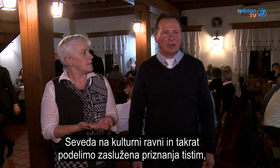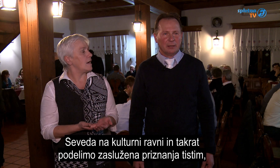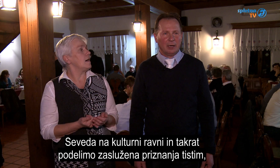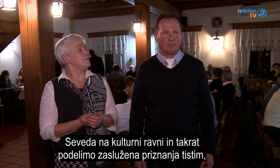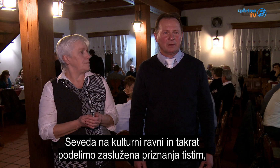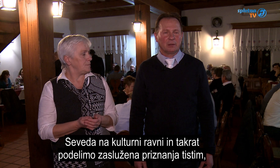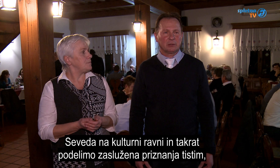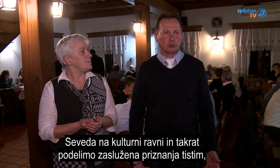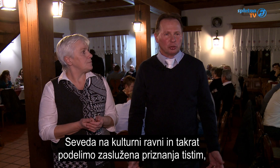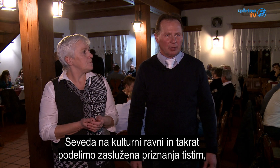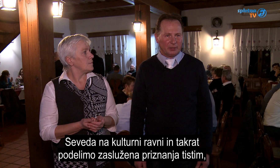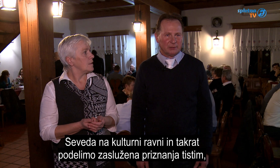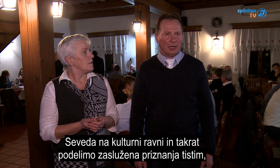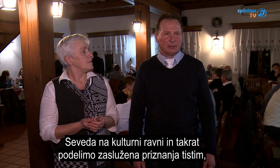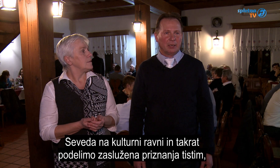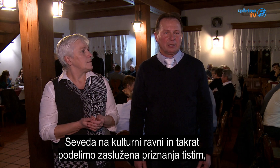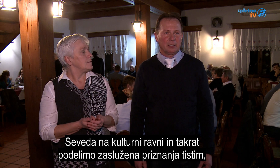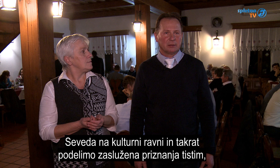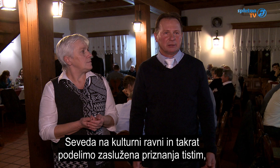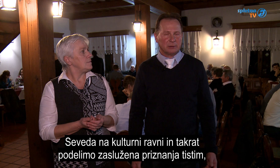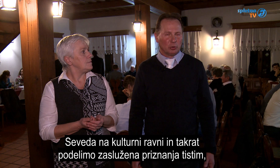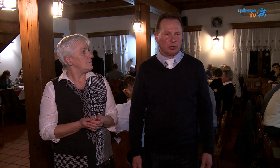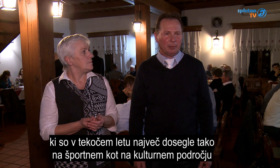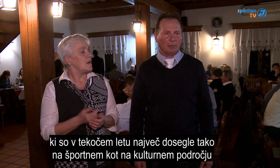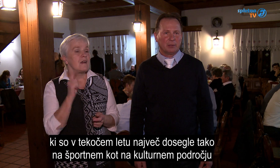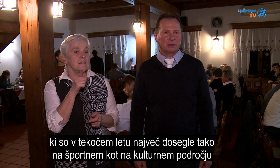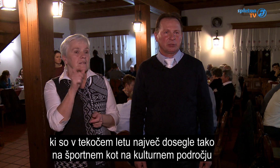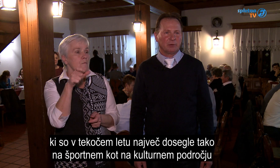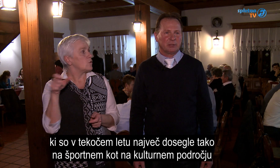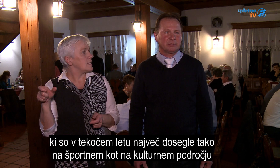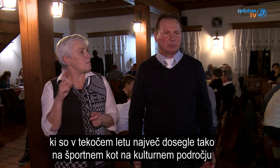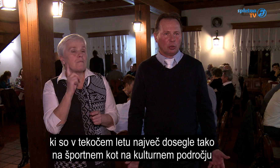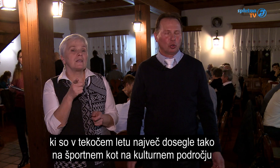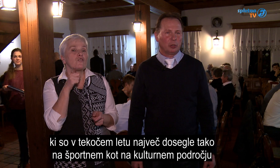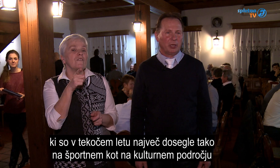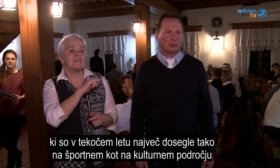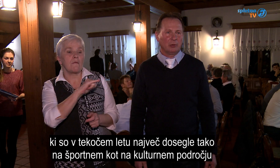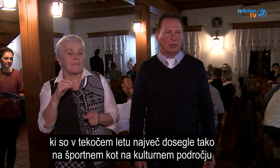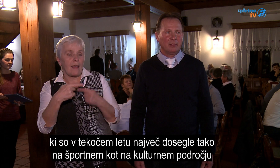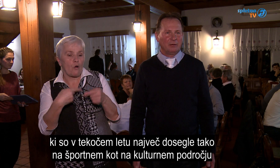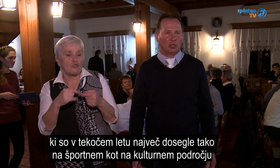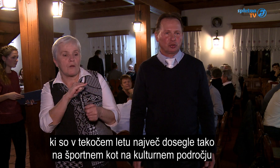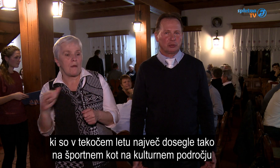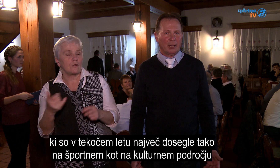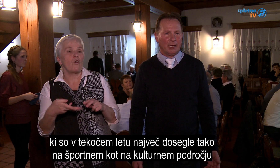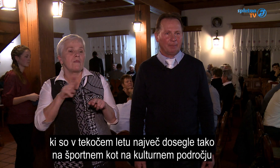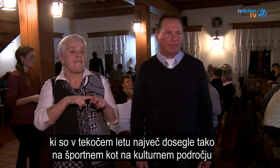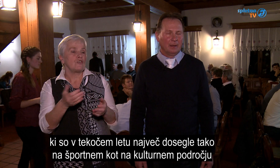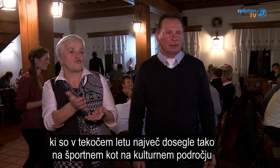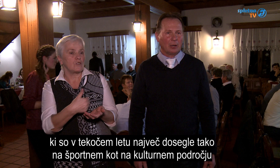priznanja. Zaslužena priznanja tistim osebam, ki so v tistem tekočem letu največ dosegle, tako